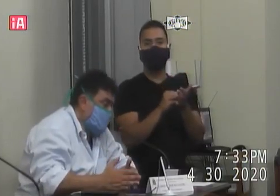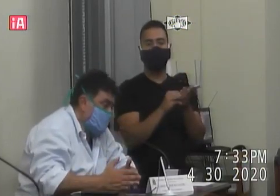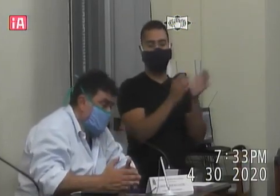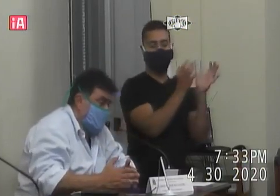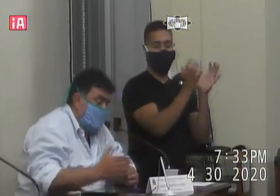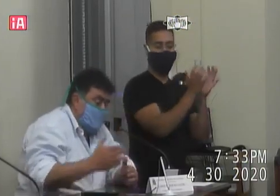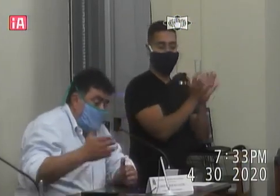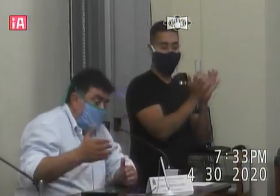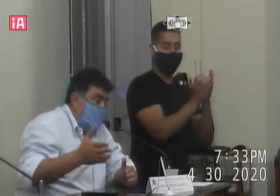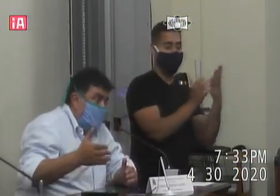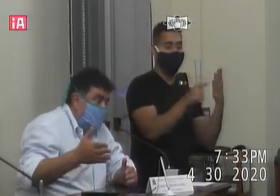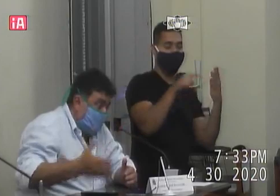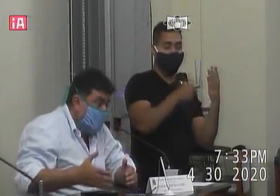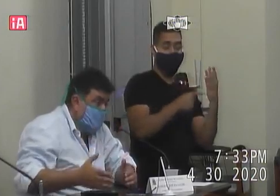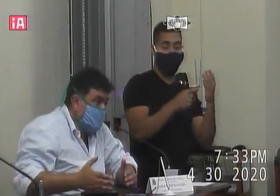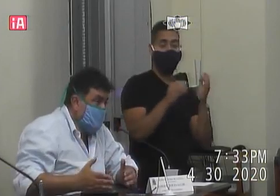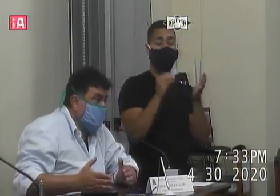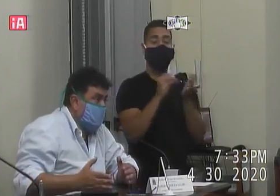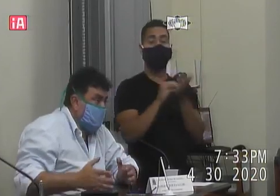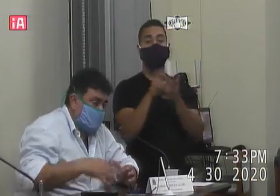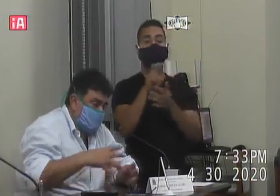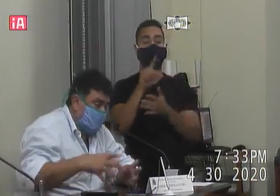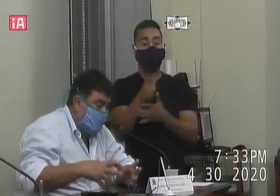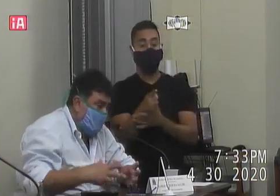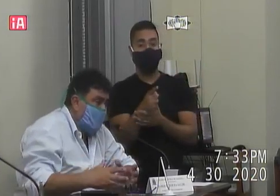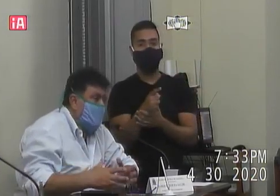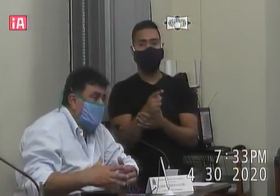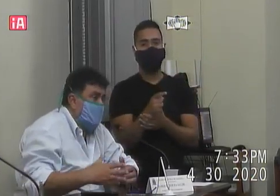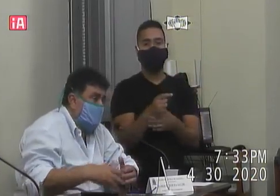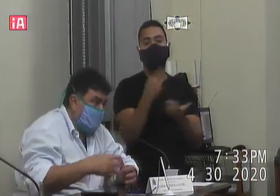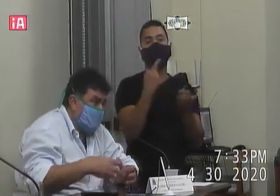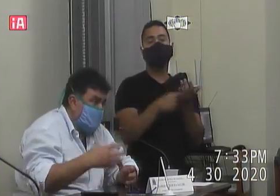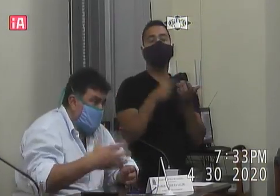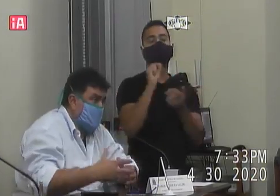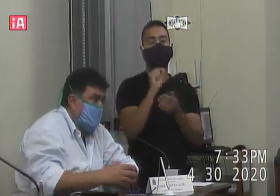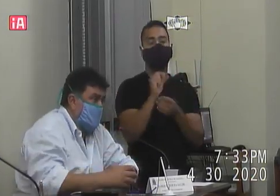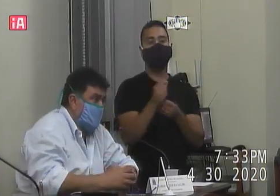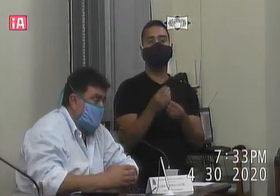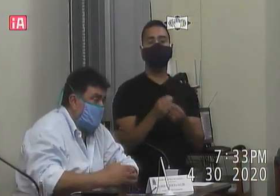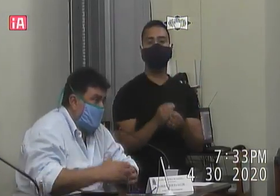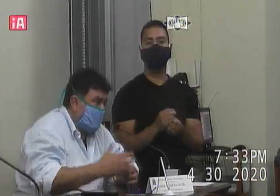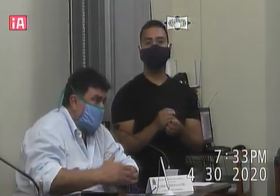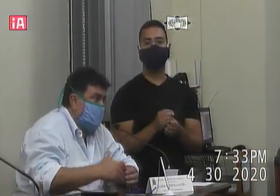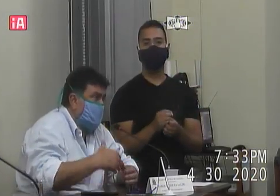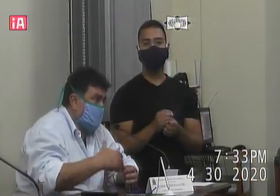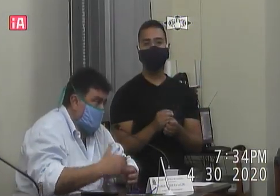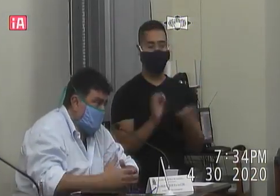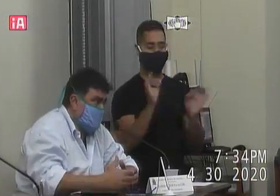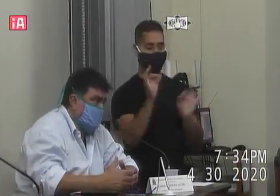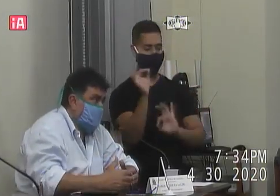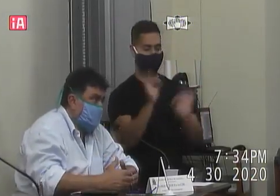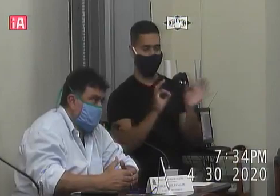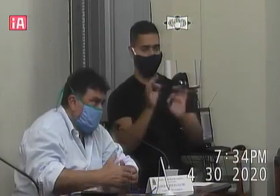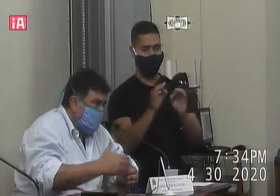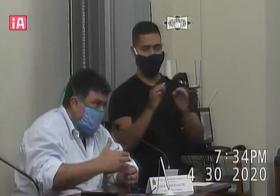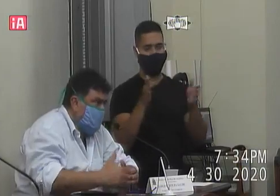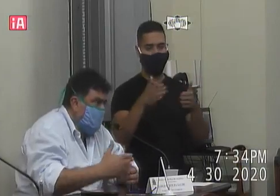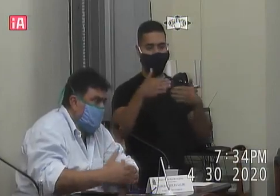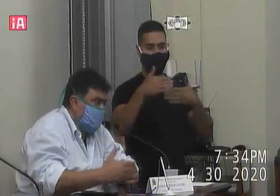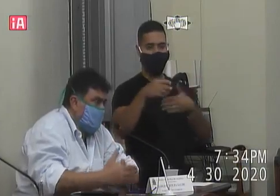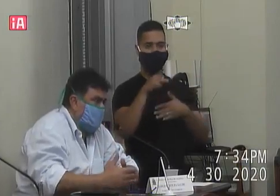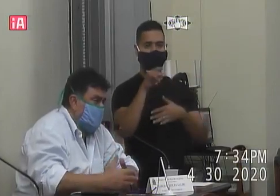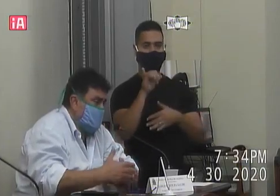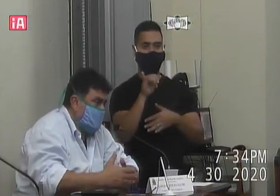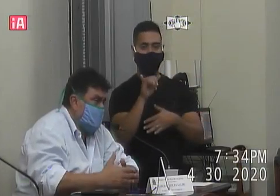distribuição dos kits. Ficou decidido, né, junto com o CAI, que vão ser preparados os kits, vão